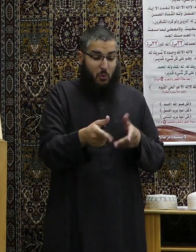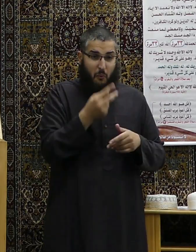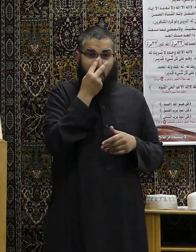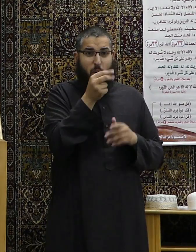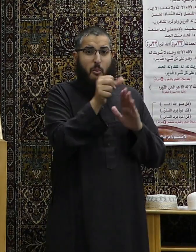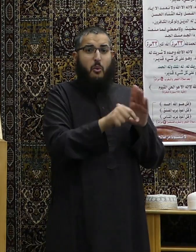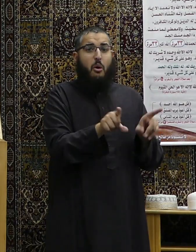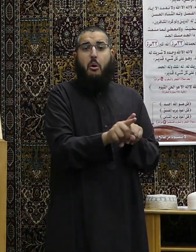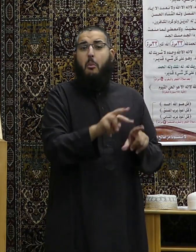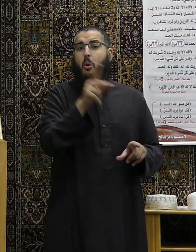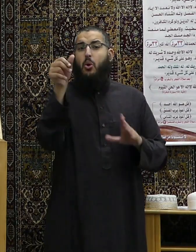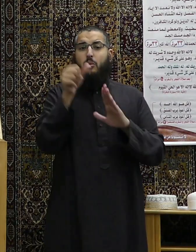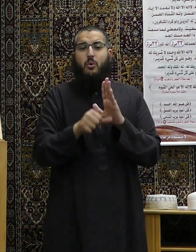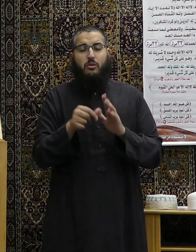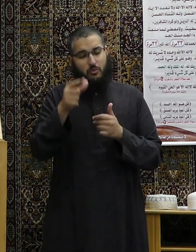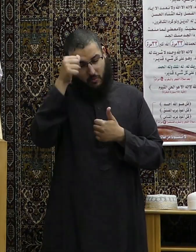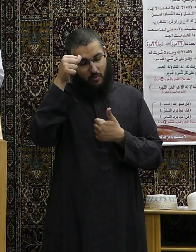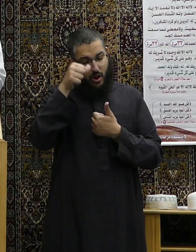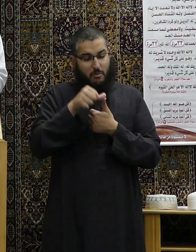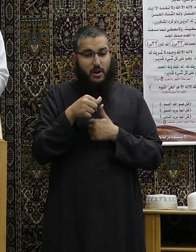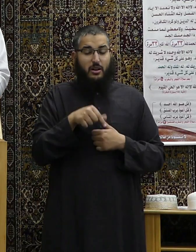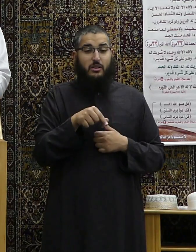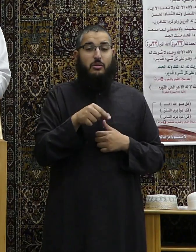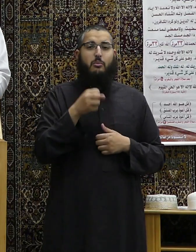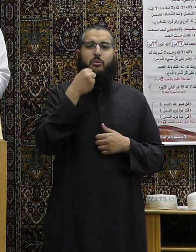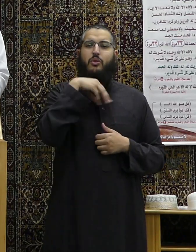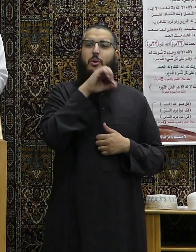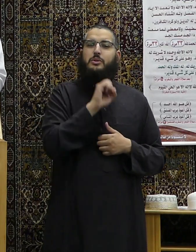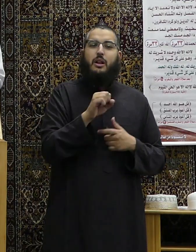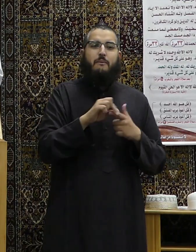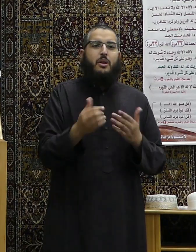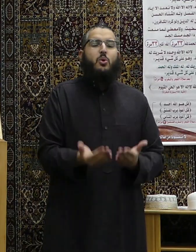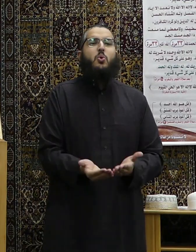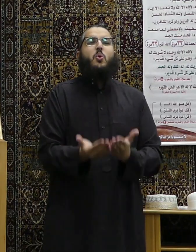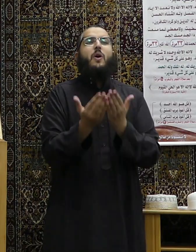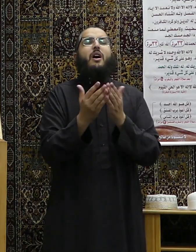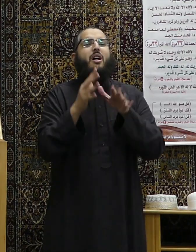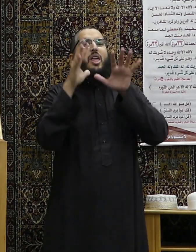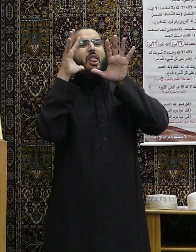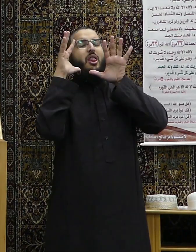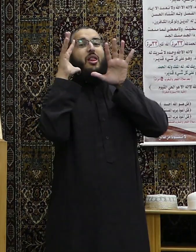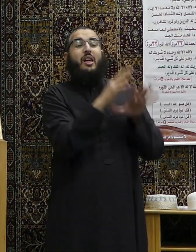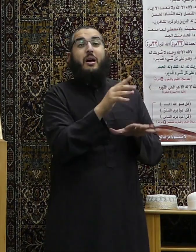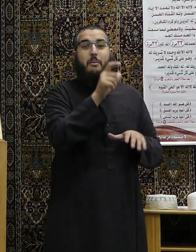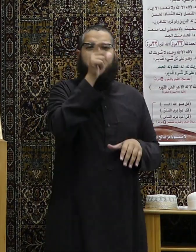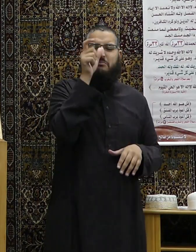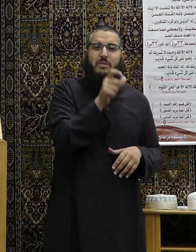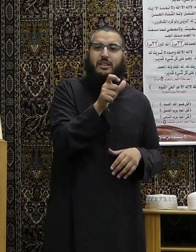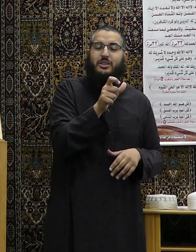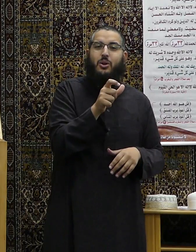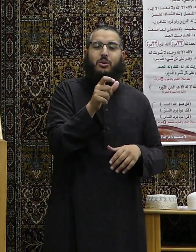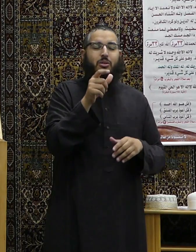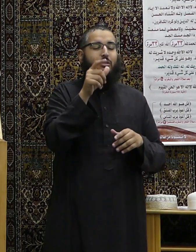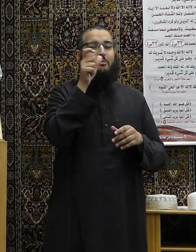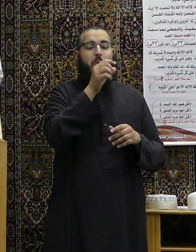mois comme un autre, eh bien qui se rappellent que le prophète sallam a fait des doigts, il a maudit celui qui ne profite pas de